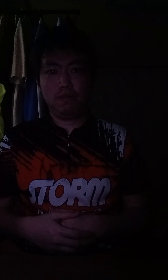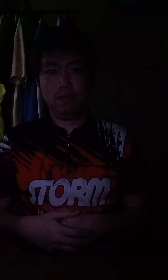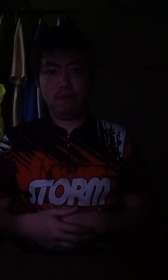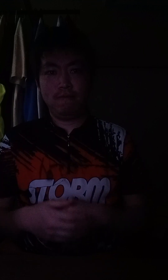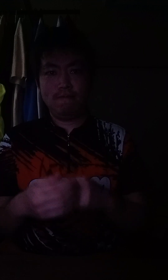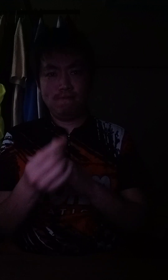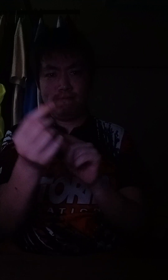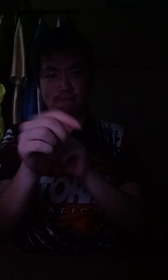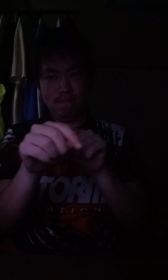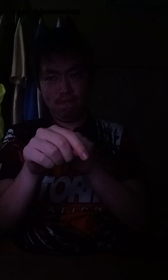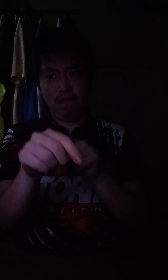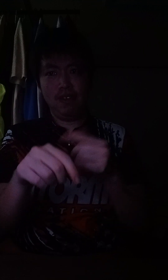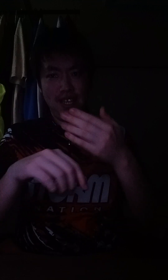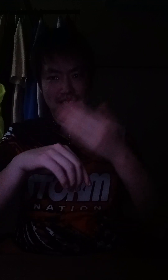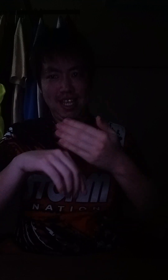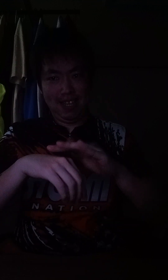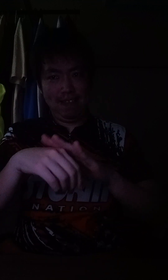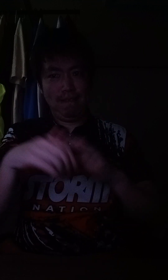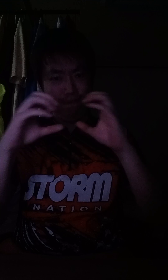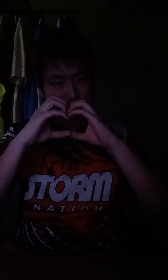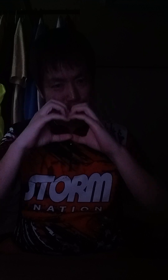핫도그가 주세요. 알겠어요.